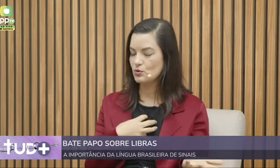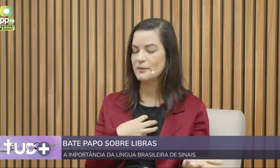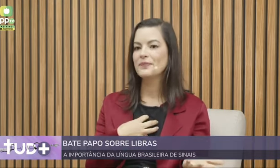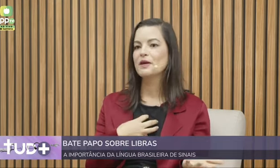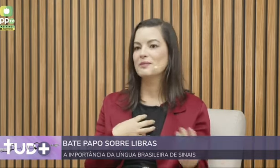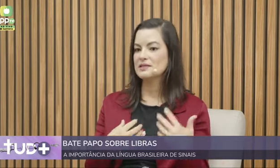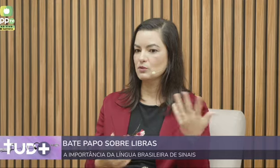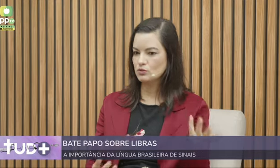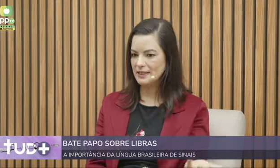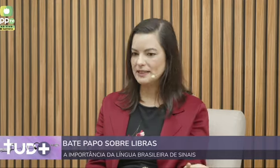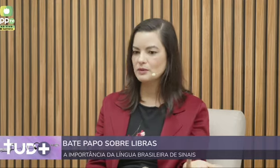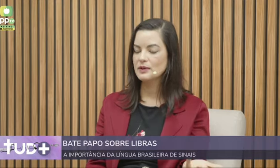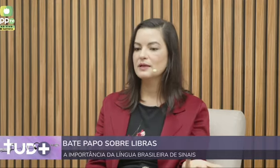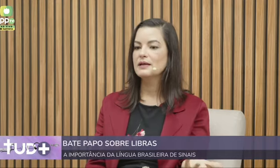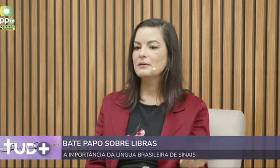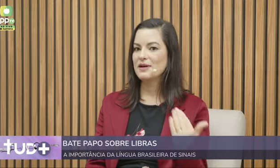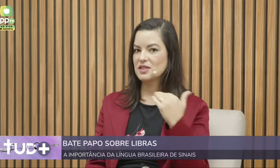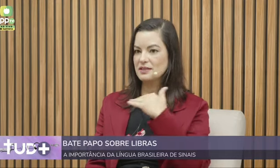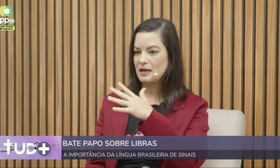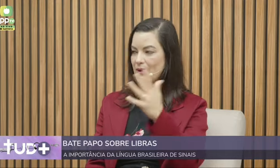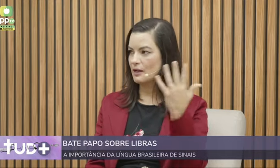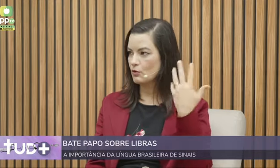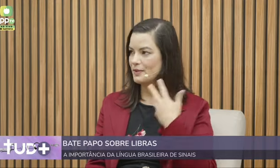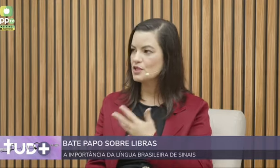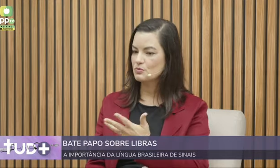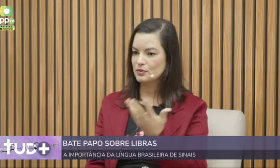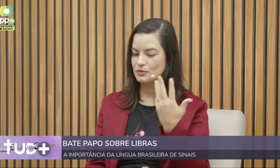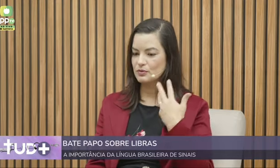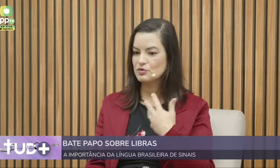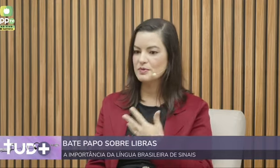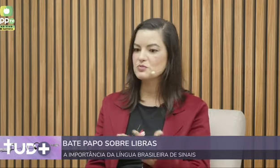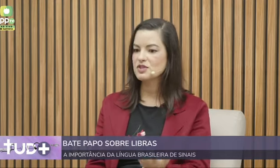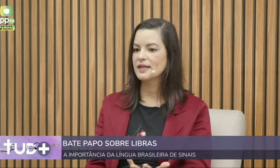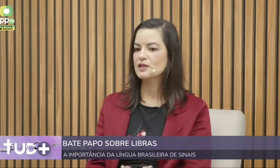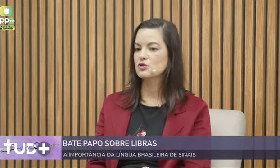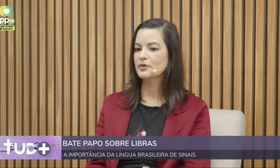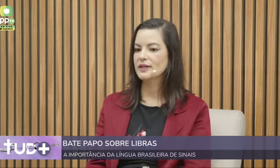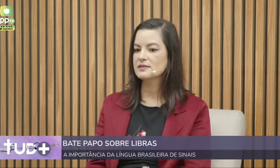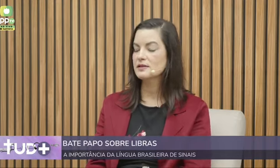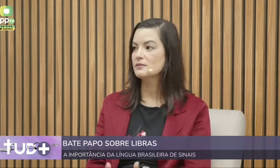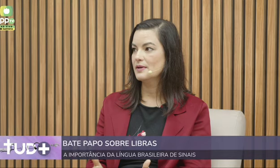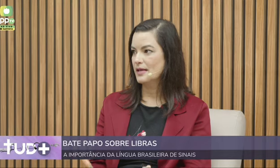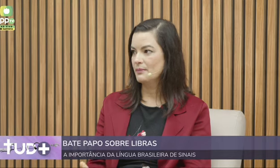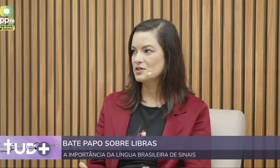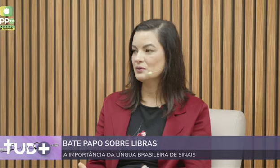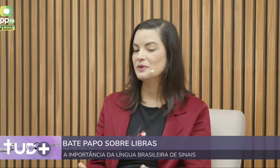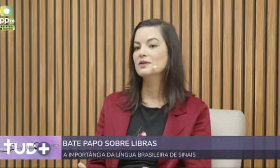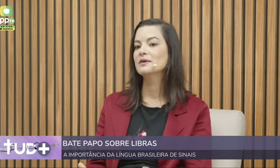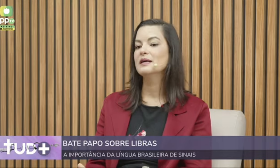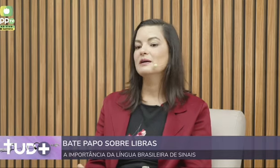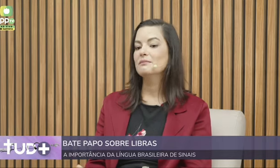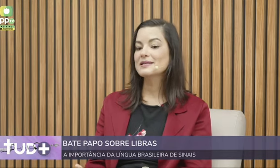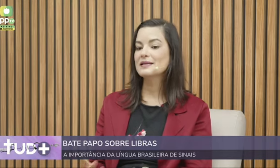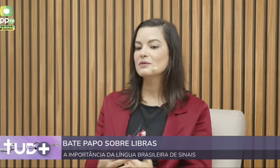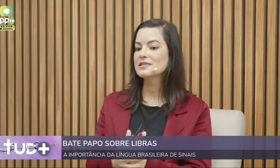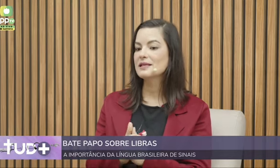sua, uma segunda língua, mas que trabalha com os mesmos canais de comunicação, é mais tranquilo. Mas a língua de sinais,